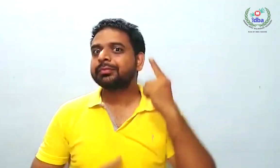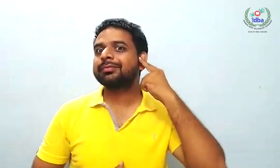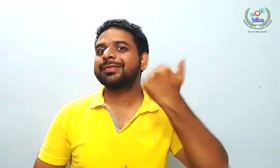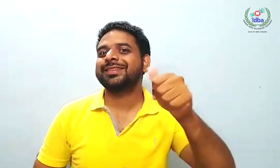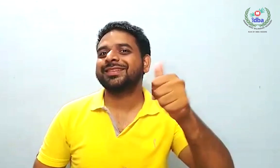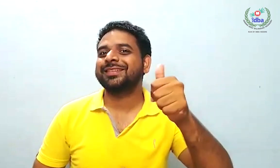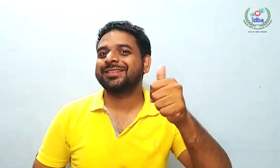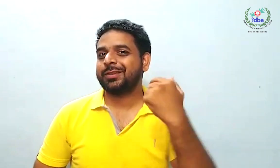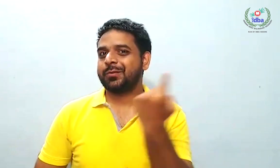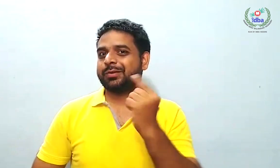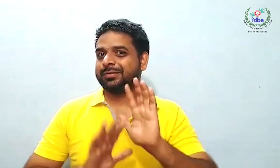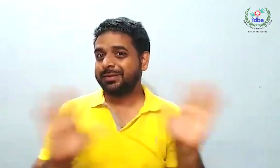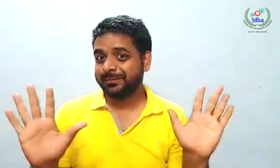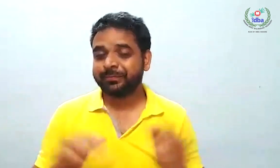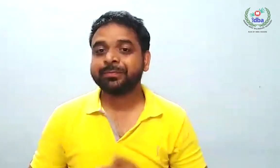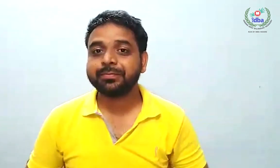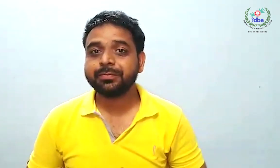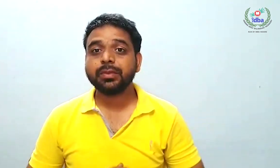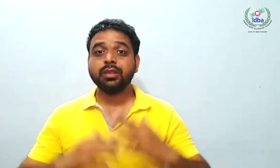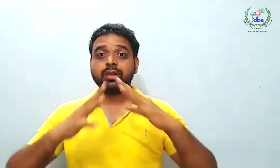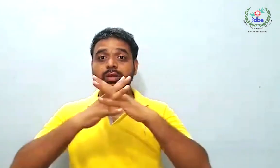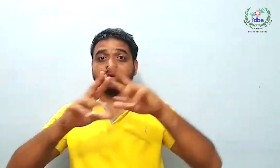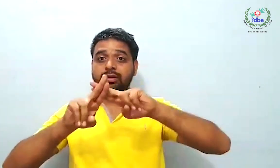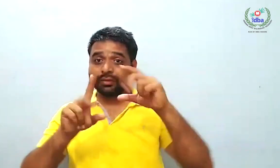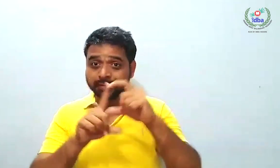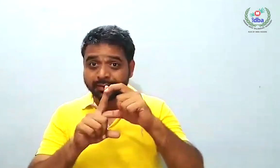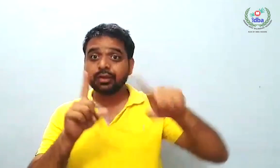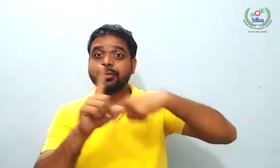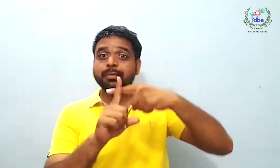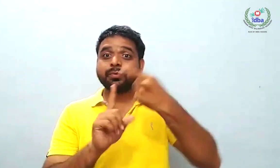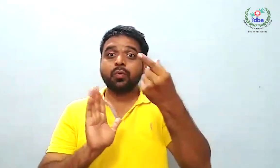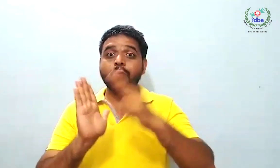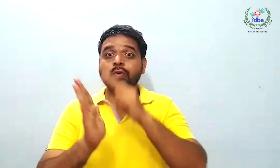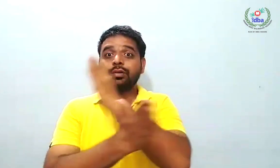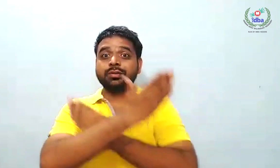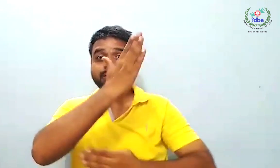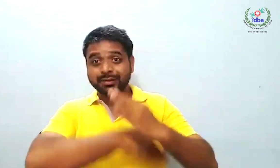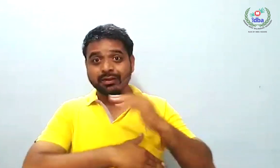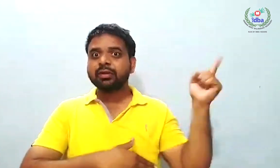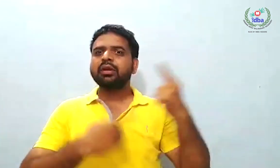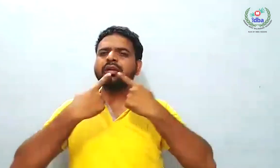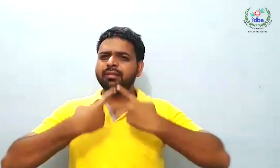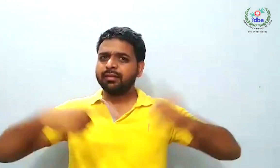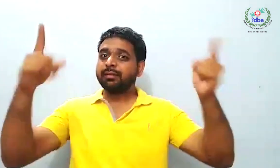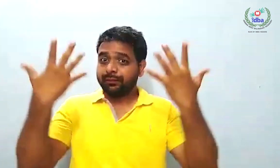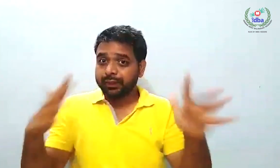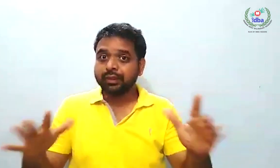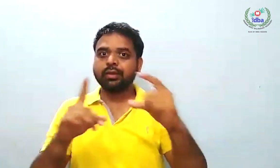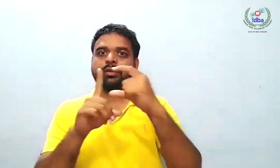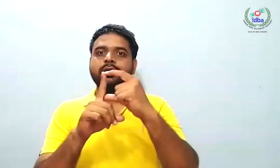टर्म सिर्फ बधिर है जो सुन नहीं सकते। वर्ल्ड फेडरेशन ऑफ द डेफ या फिर यूएनसीआरपीडी की तरफ से भी यह घोषणा